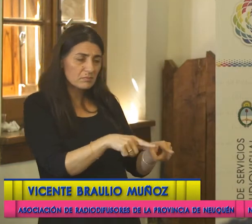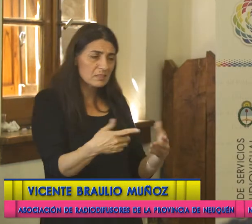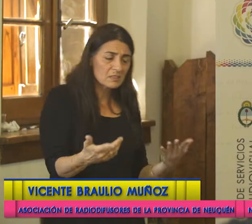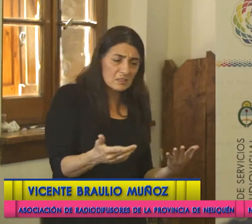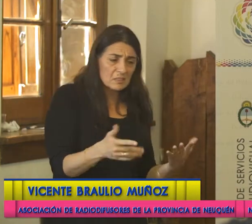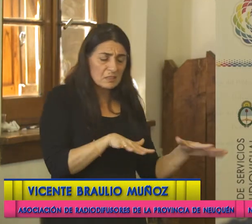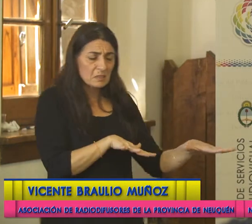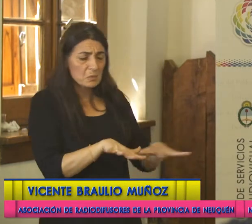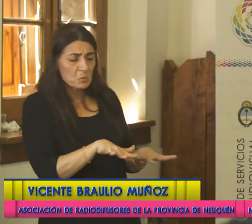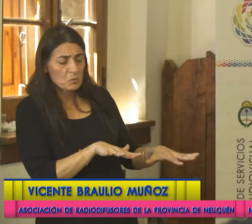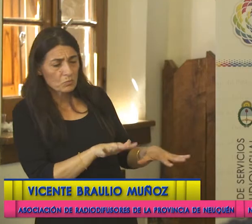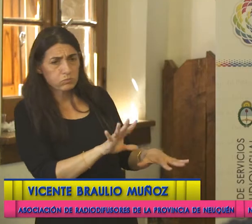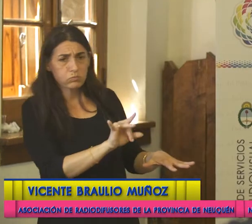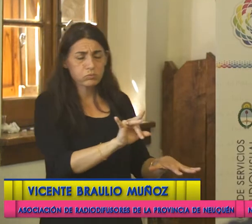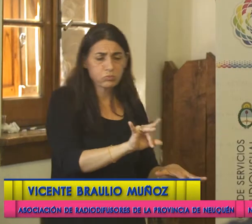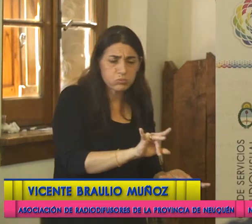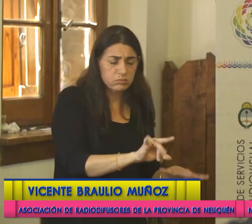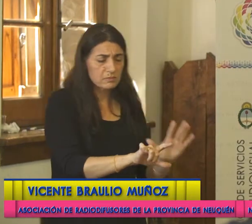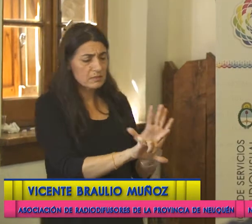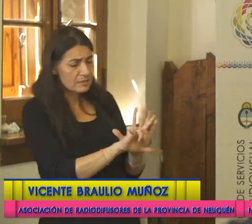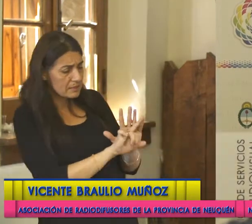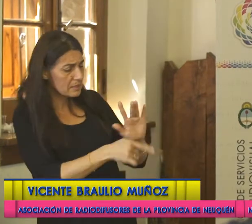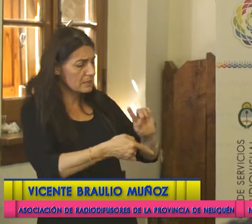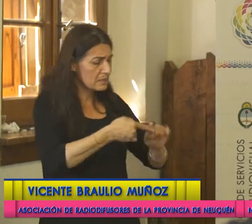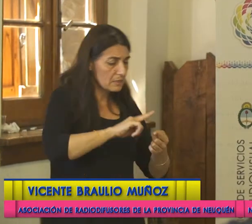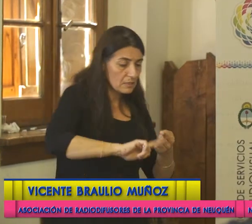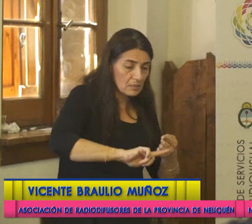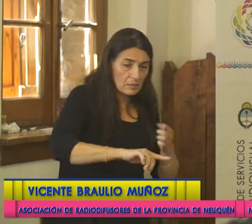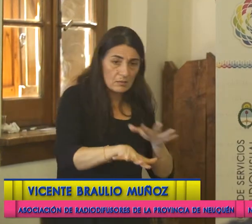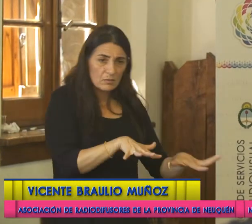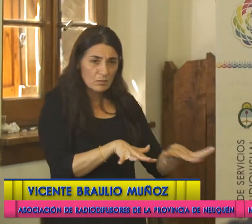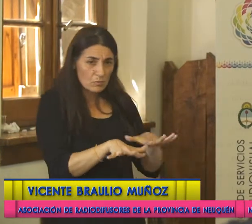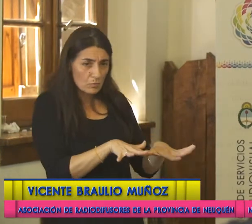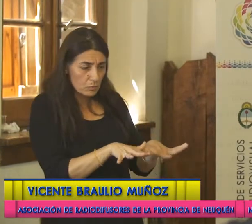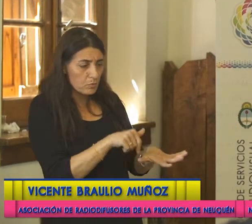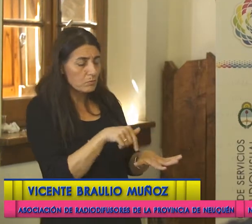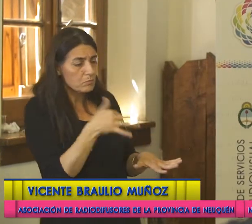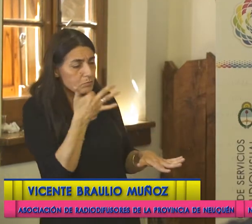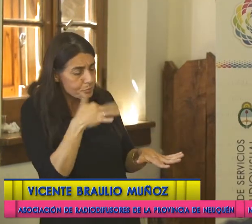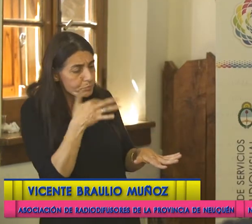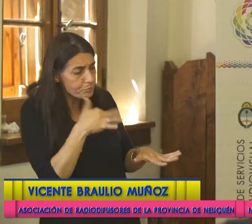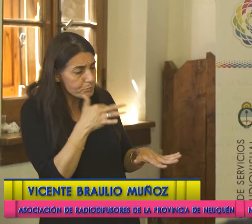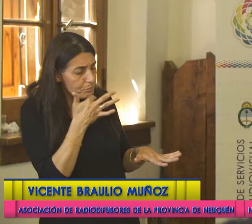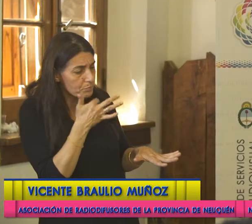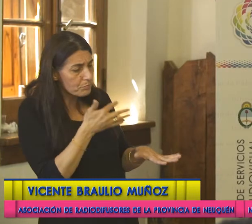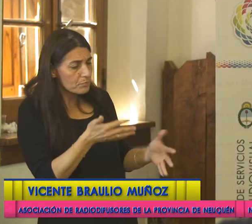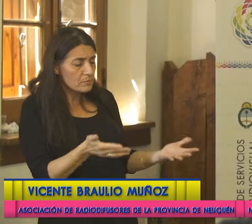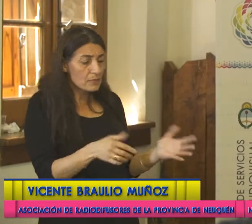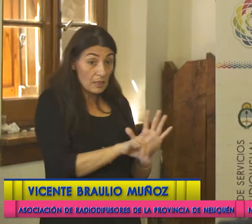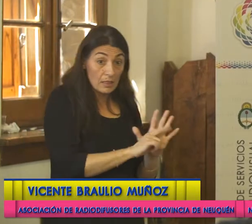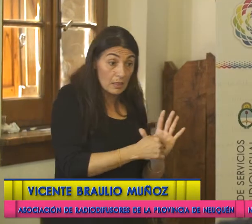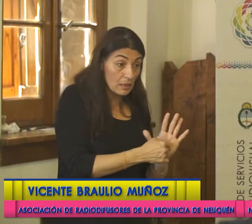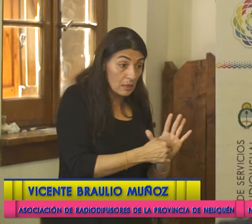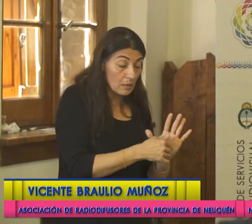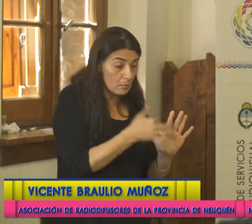difícil situación de convivir con la ley que nosotros entendemos que no nos contiene lo